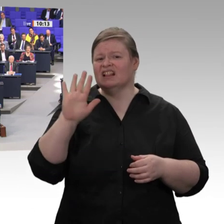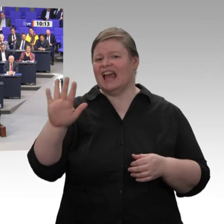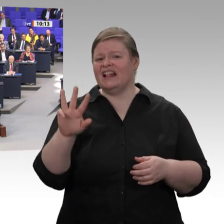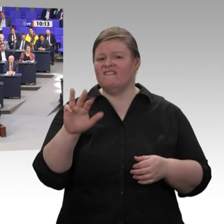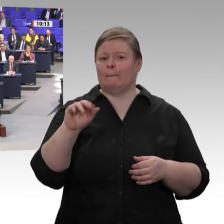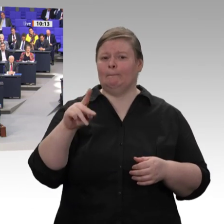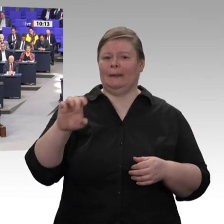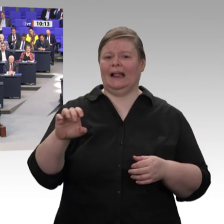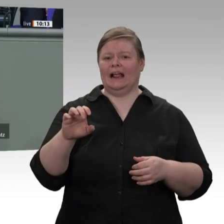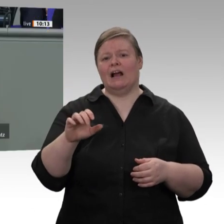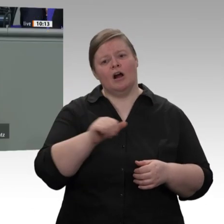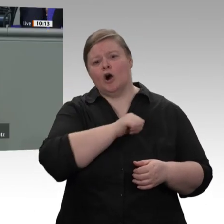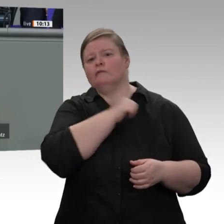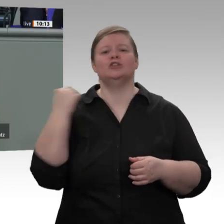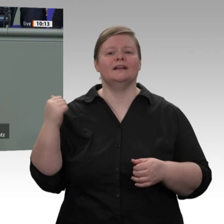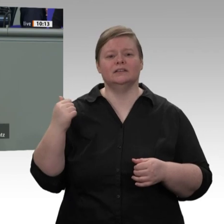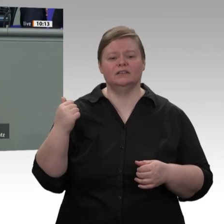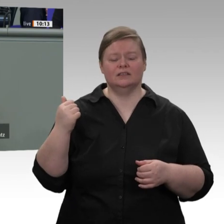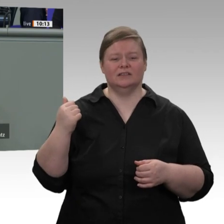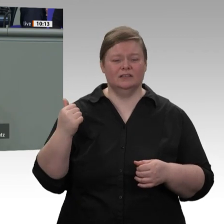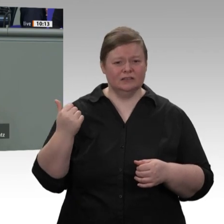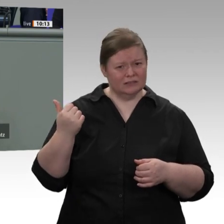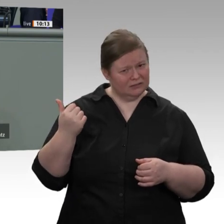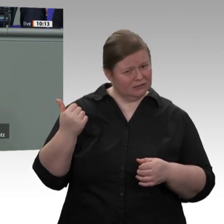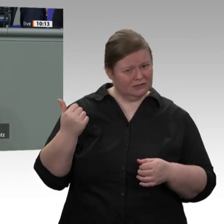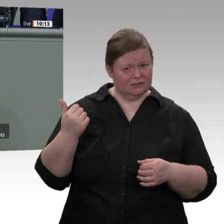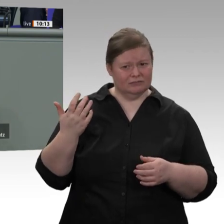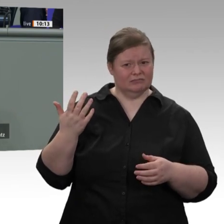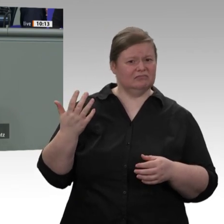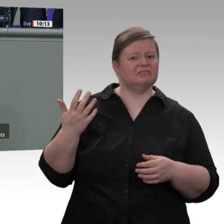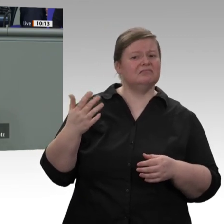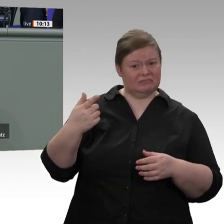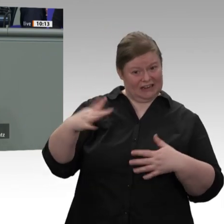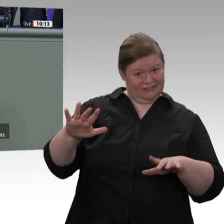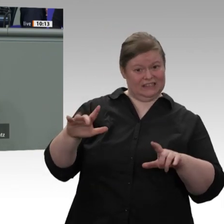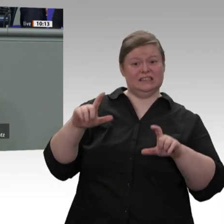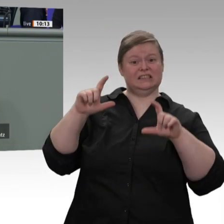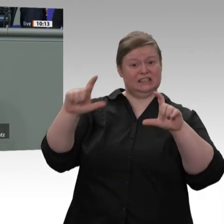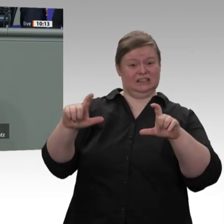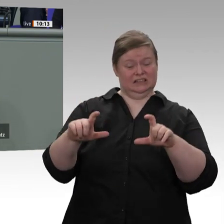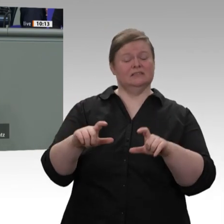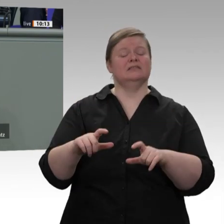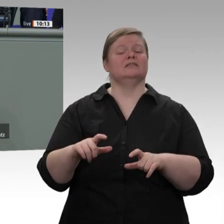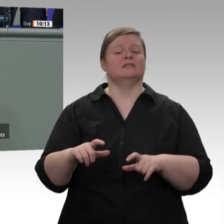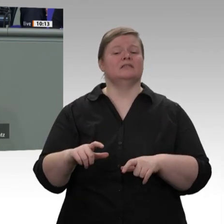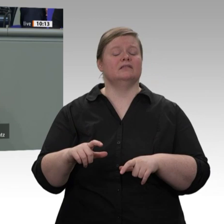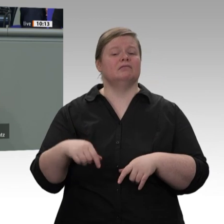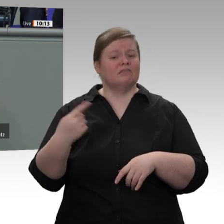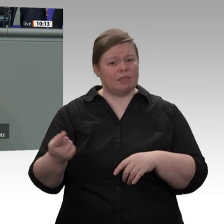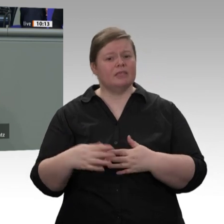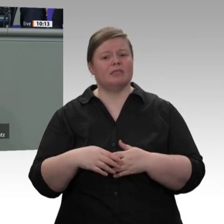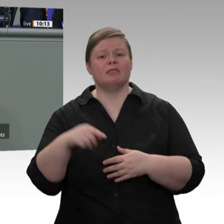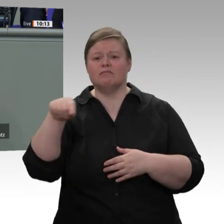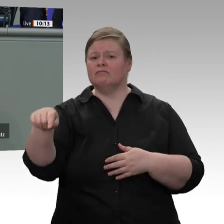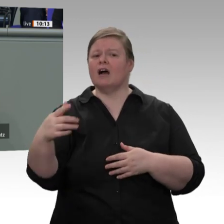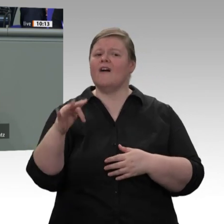widerlich. Da soll jemand die Wampe aufgeschnitten werden und Sie empfinden das als gerechter Zorn. Sie sollten sich schämen und Sie